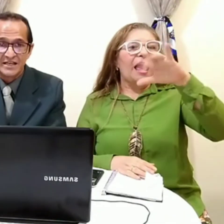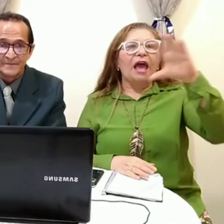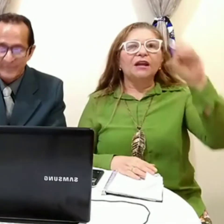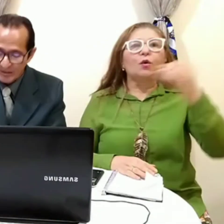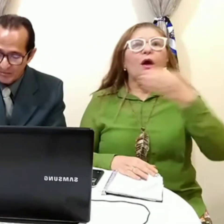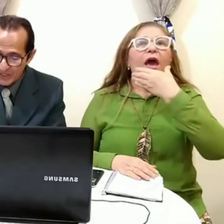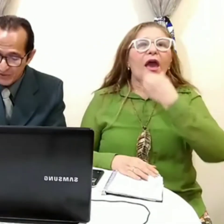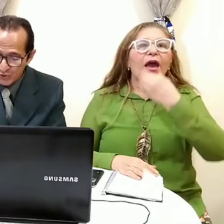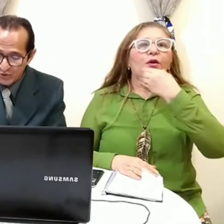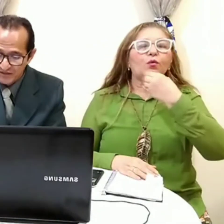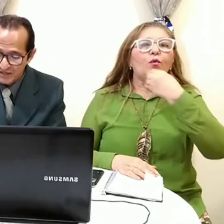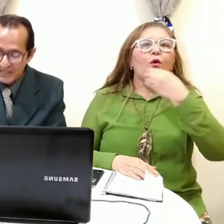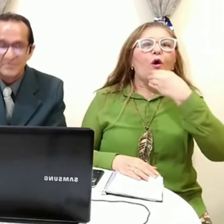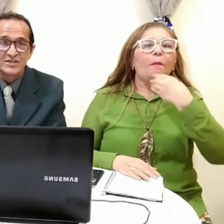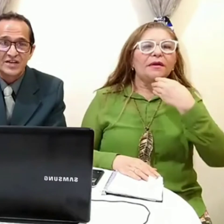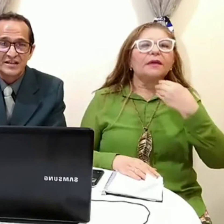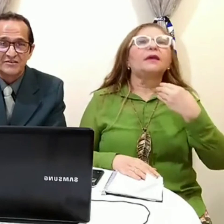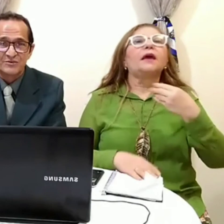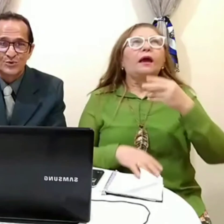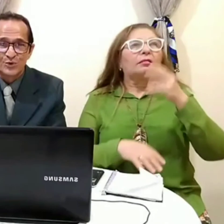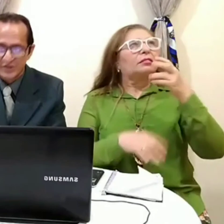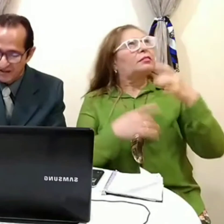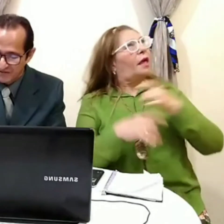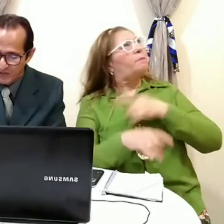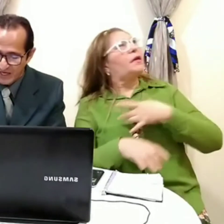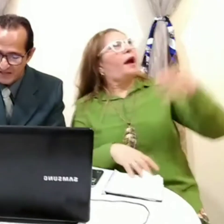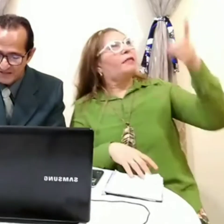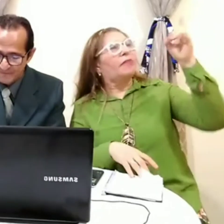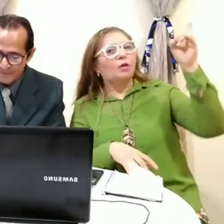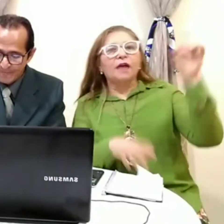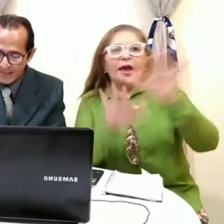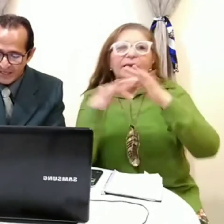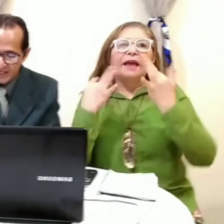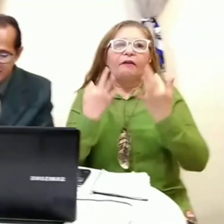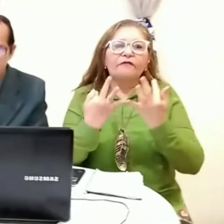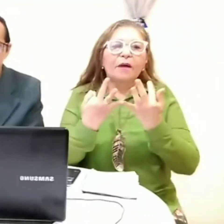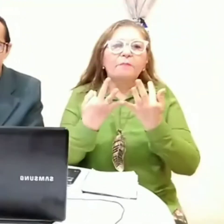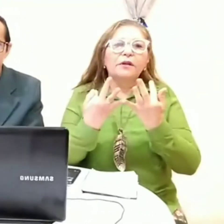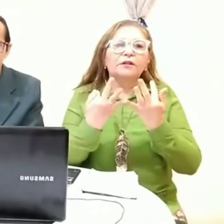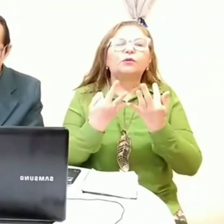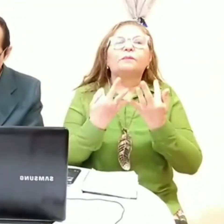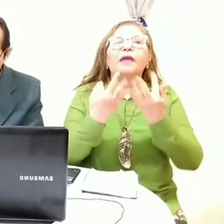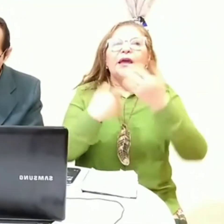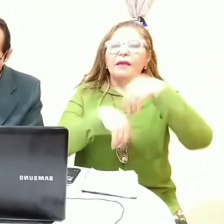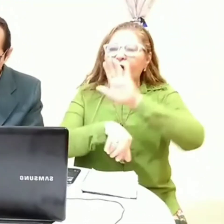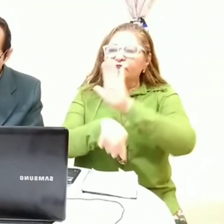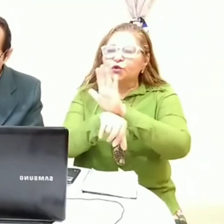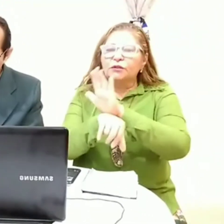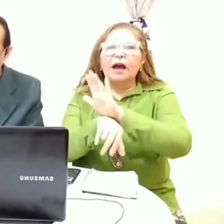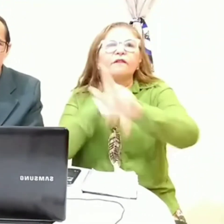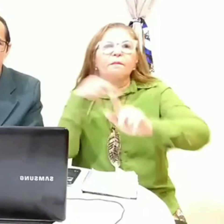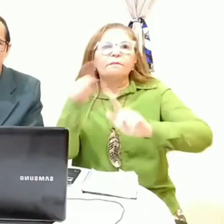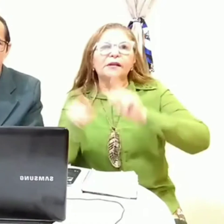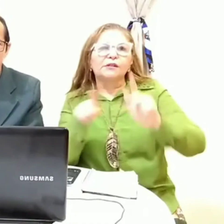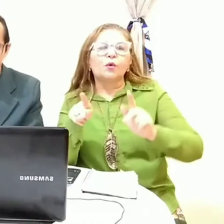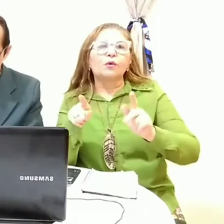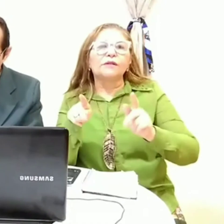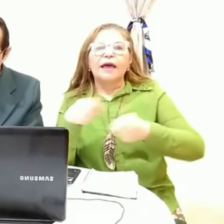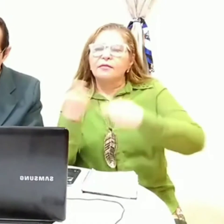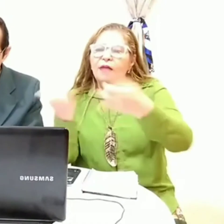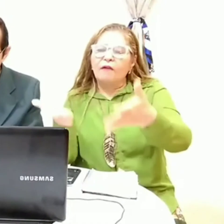italiana, piedoso e temente a Deus com toda a sua casa, e que fazia muitas esmolas ao